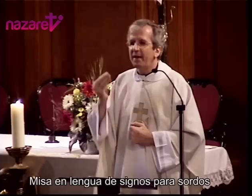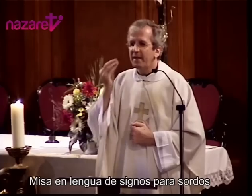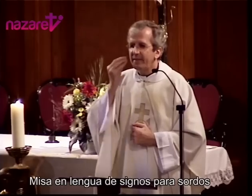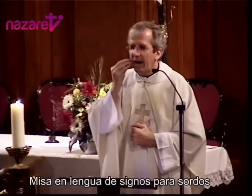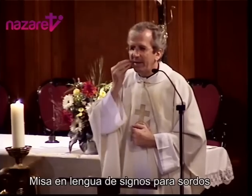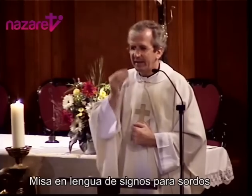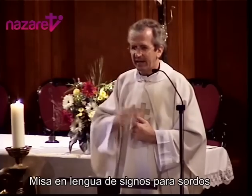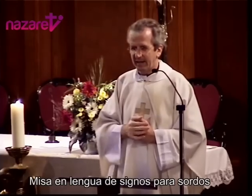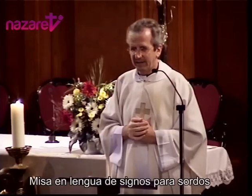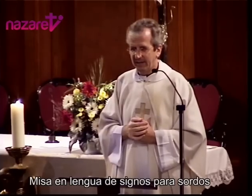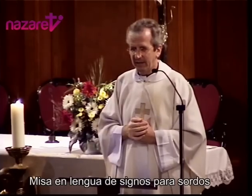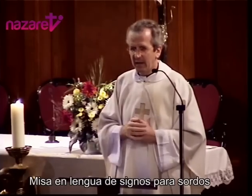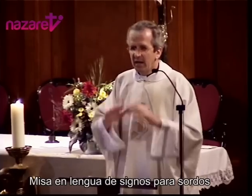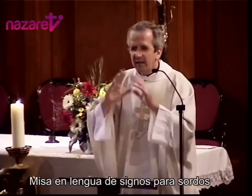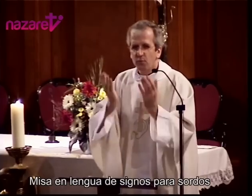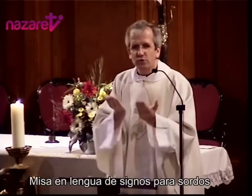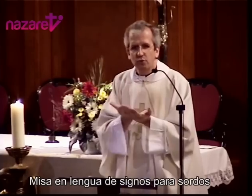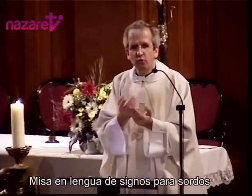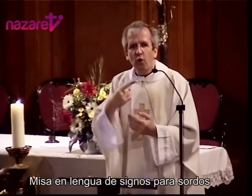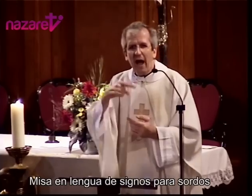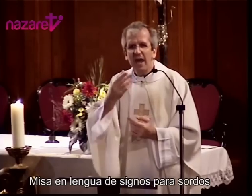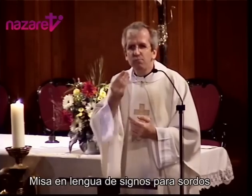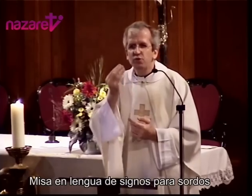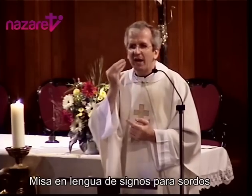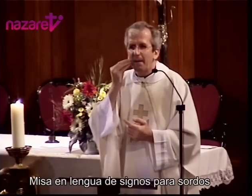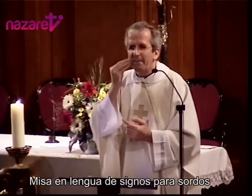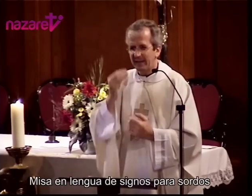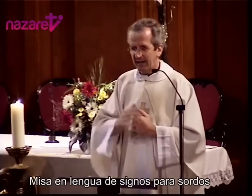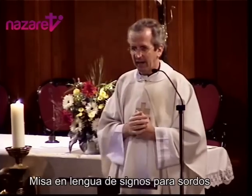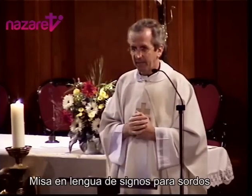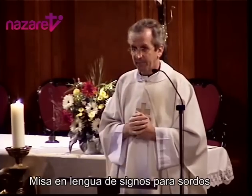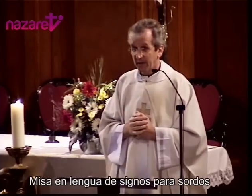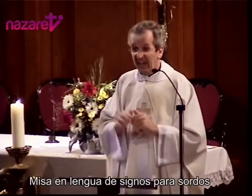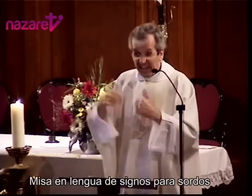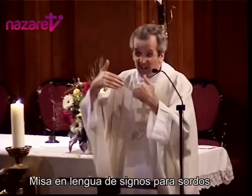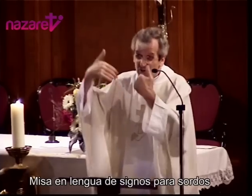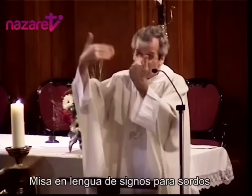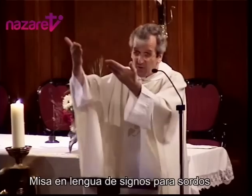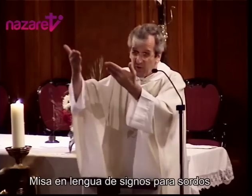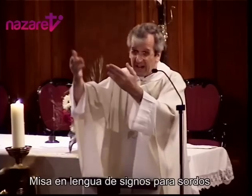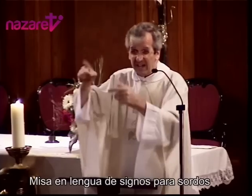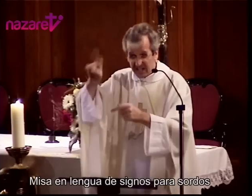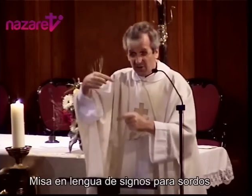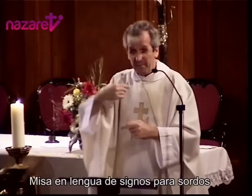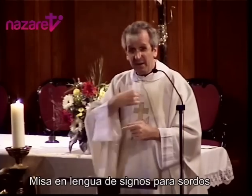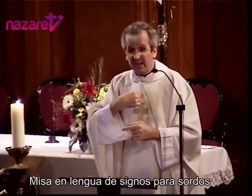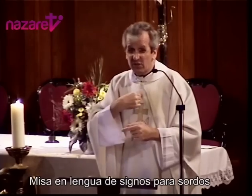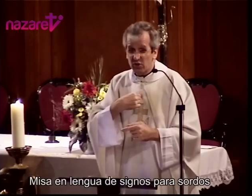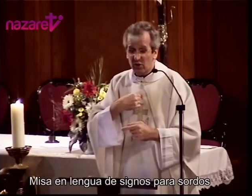de la mentira. Y en nuestro mundo hay mucha mentira. Y no solo fuera, sino también a veces nosotros